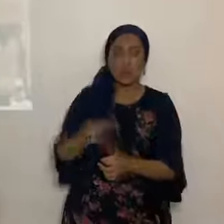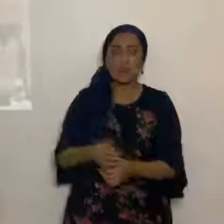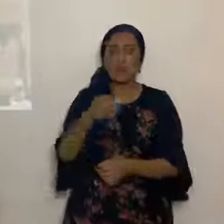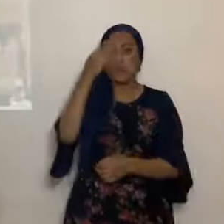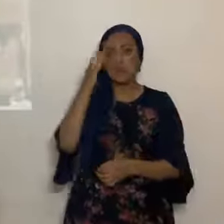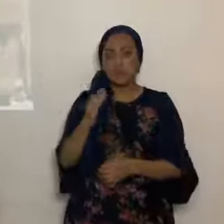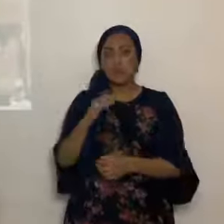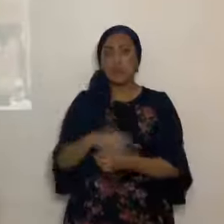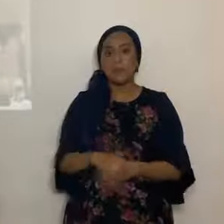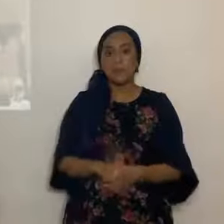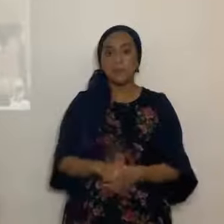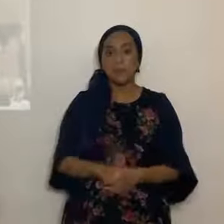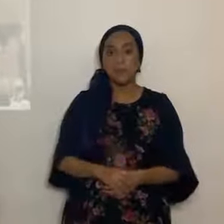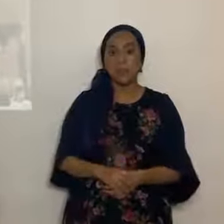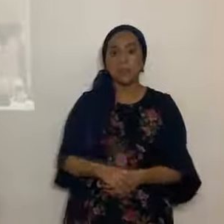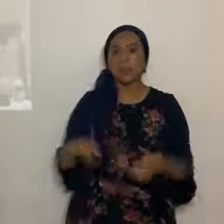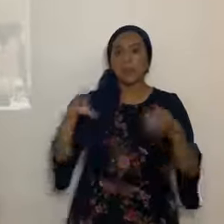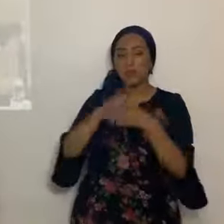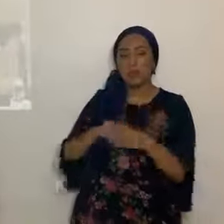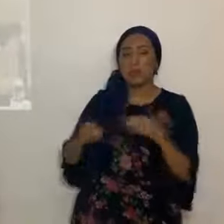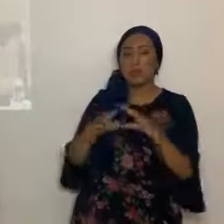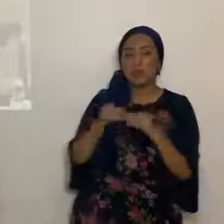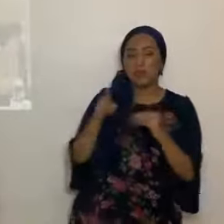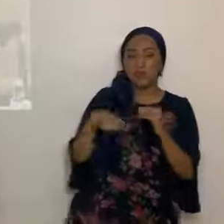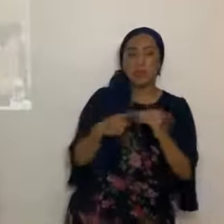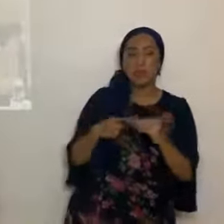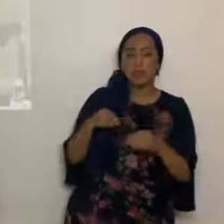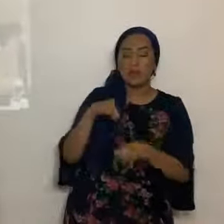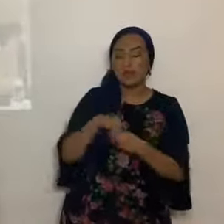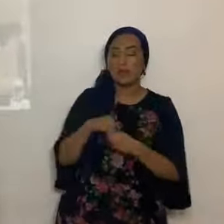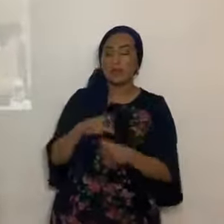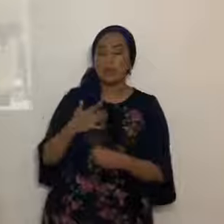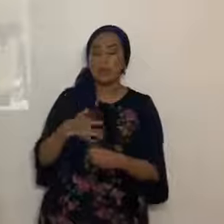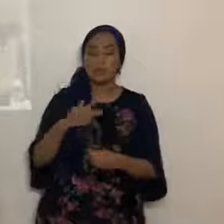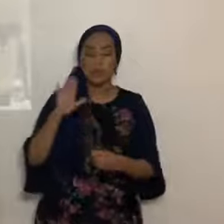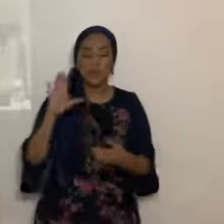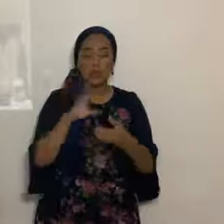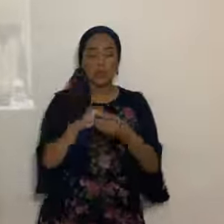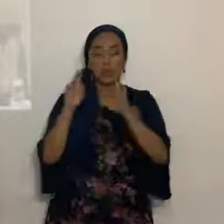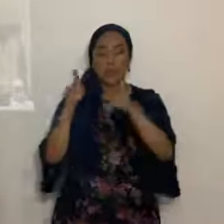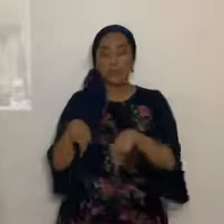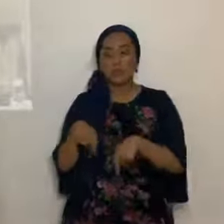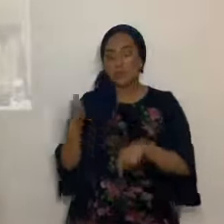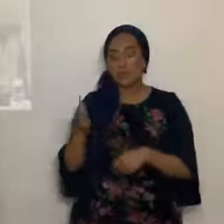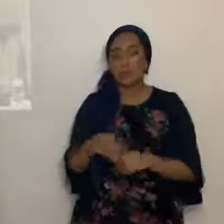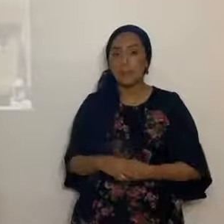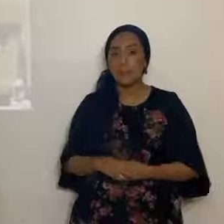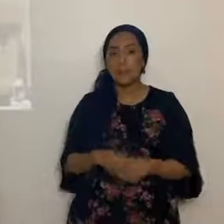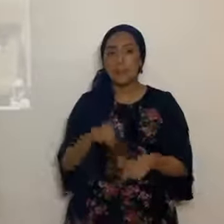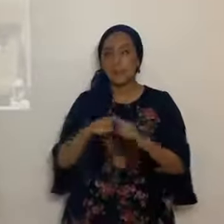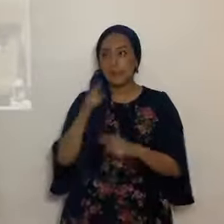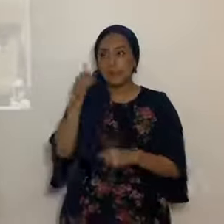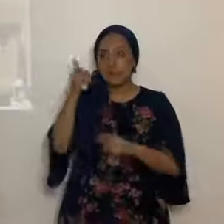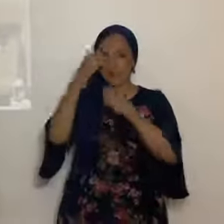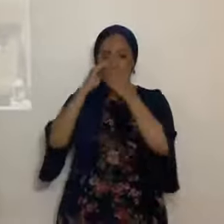Elohim. Él estaba hablando desde la perspectiva de su naturaleza humana, pero Él es